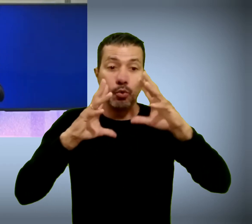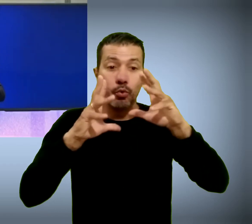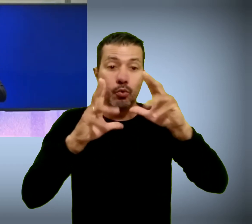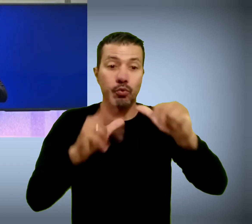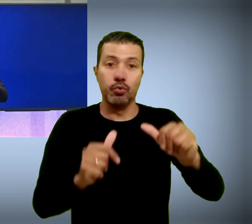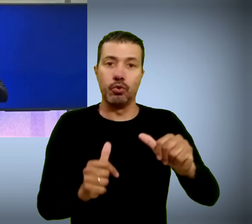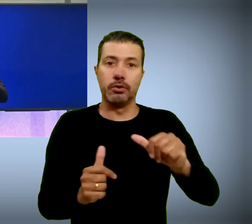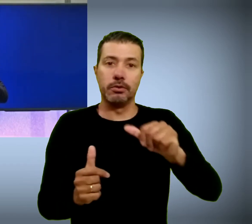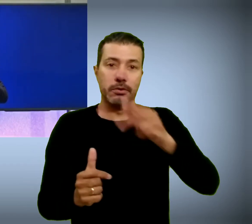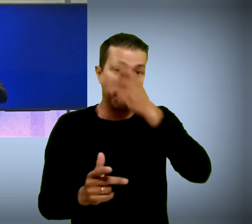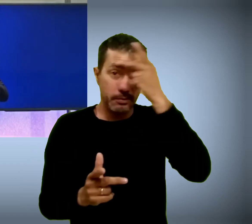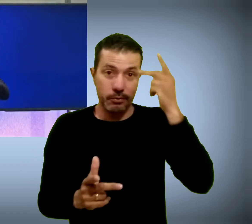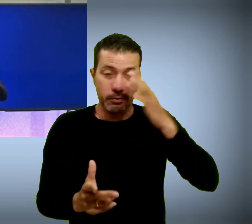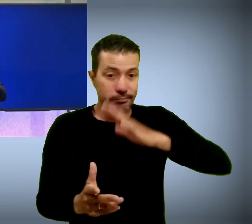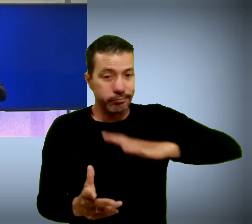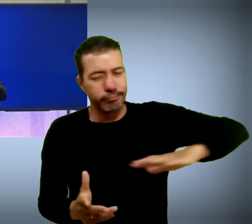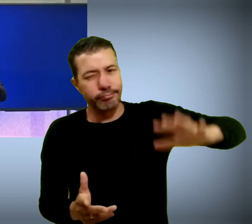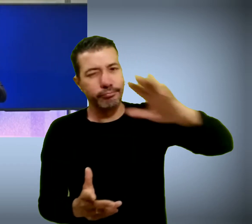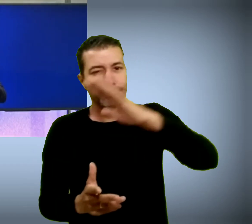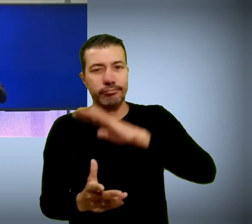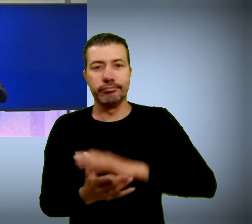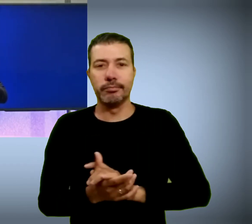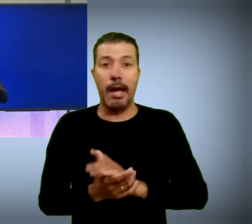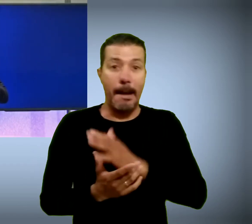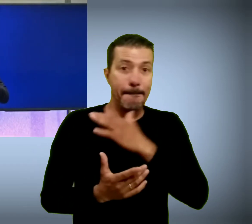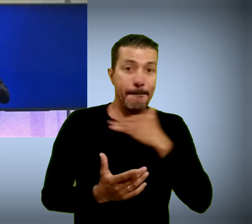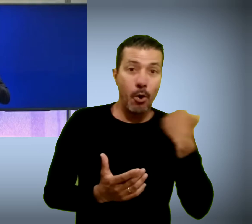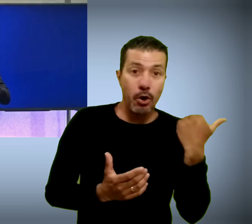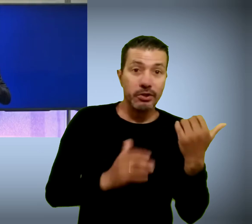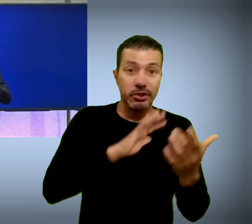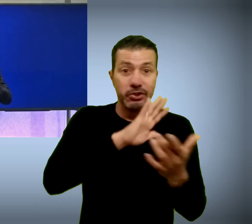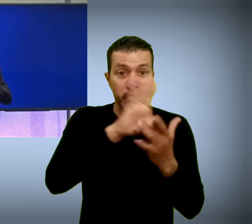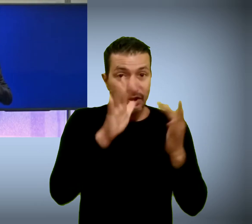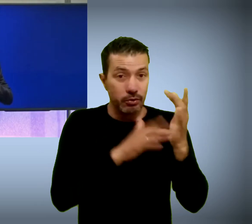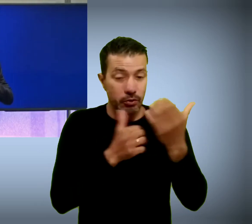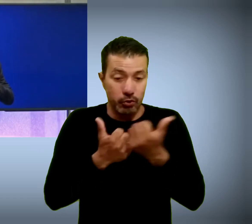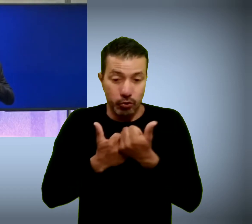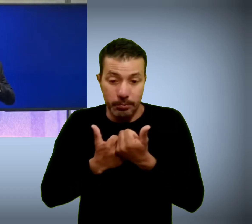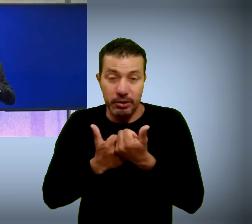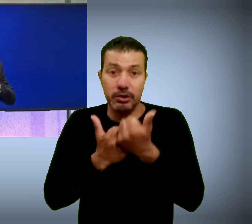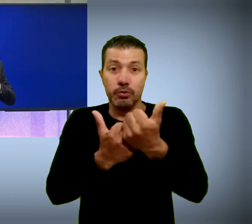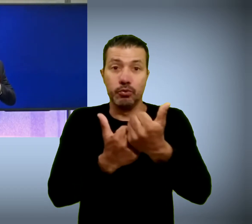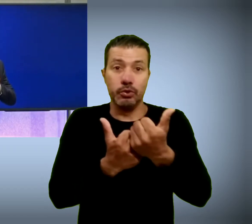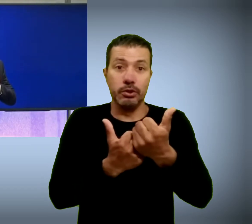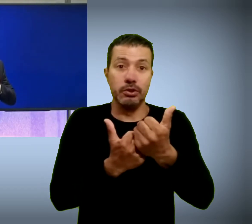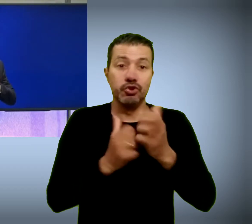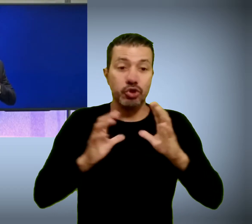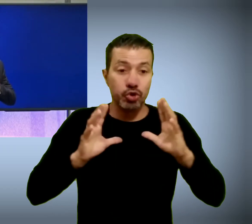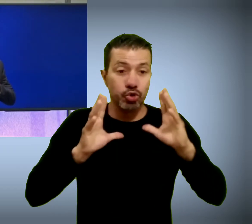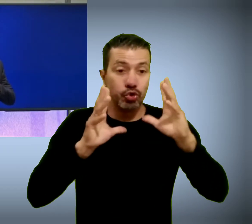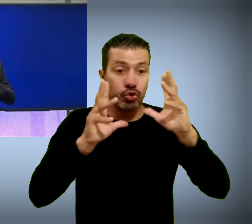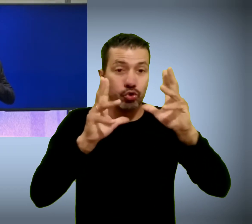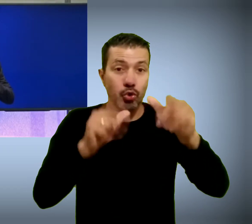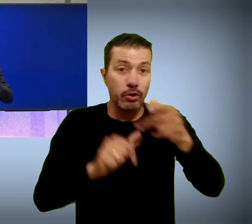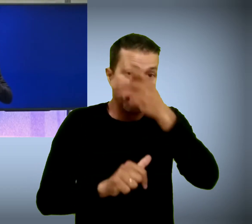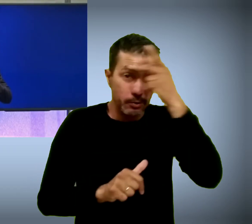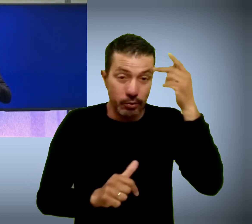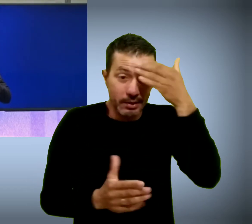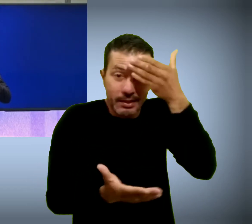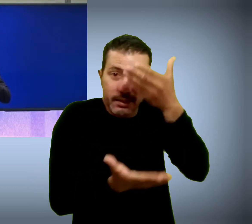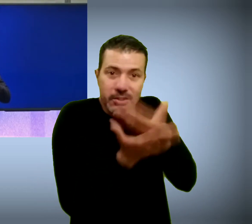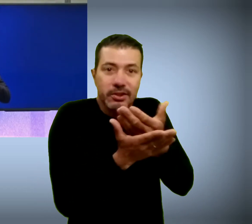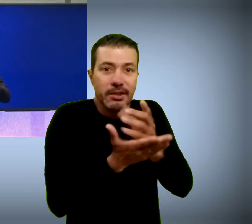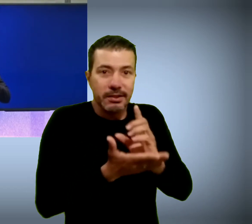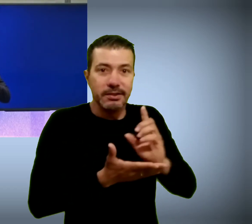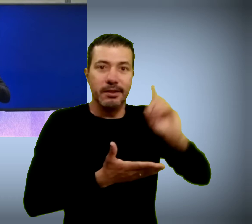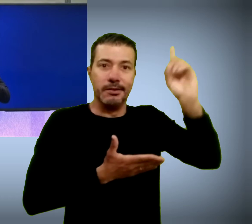A morte dele substitui a morte de todos aqueles que crerem nele.